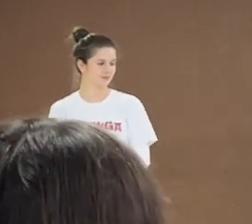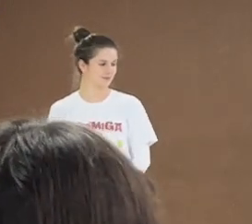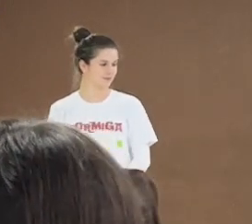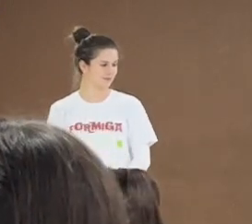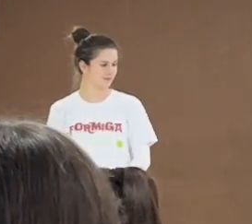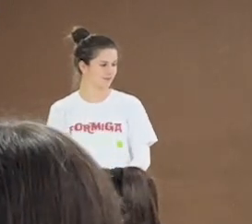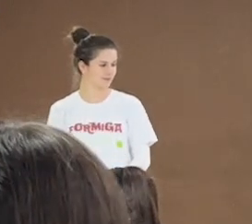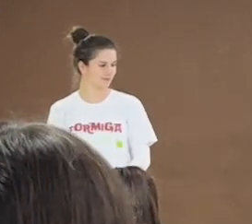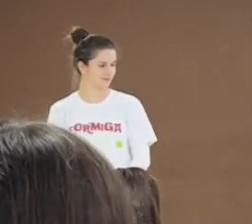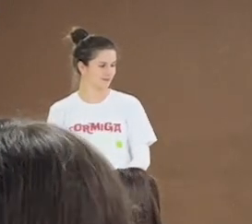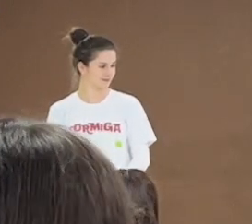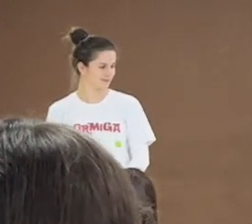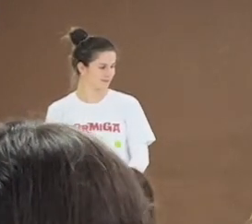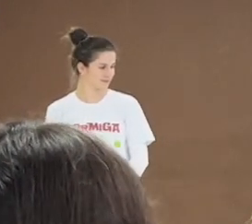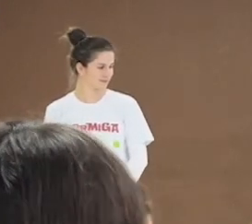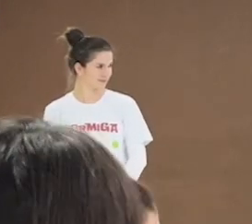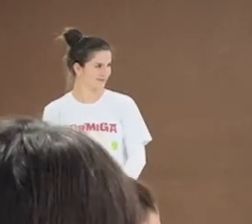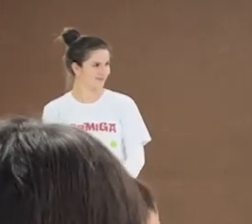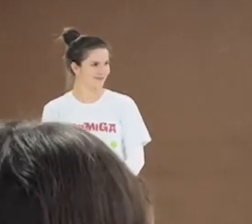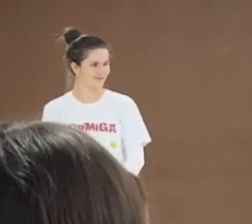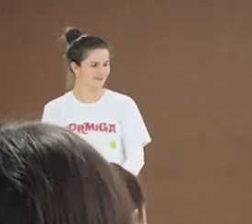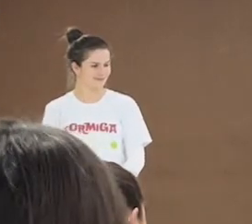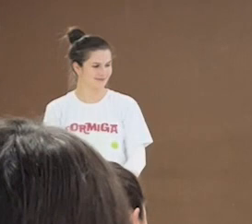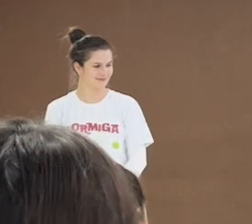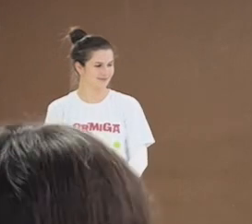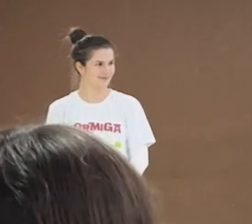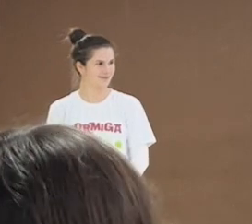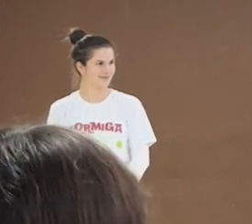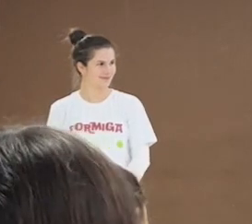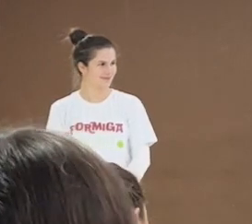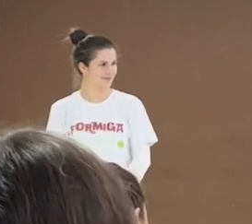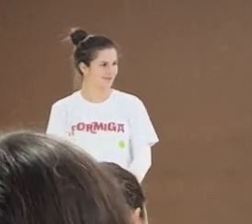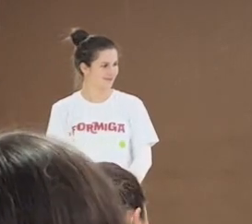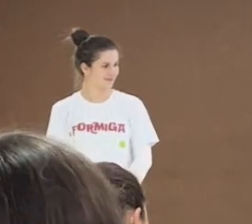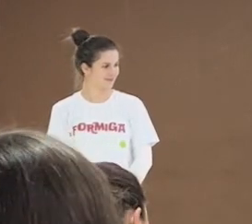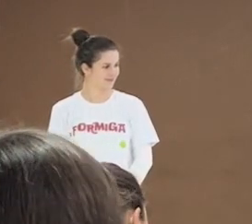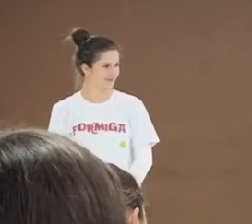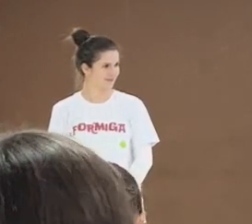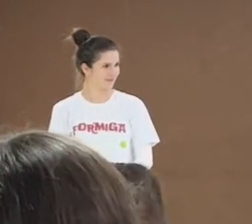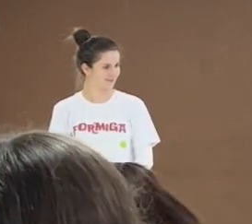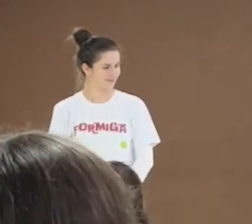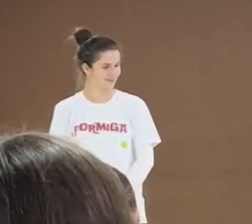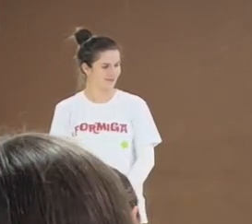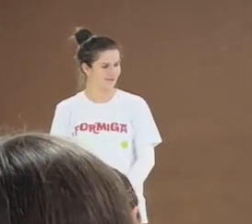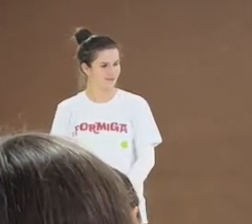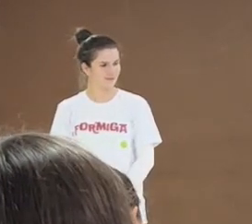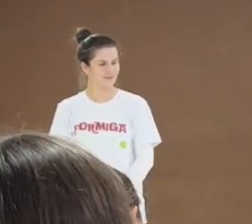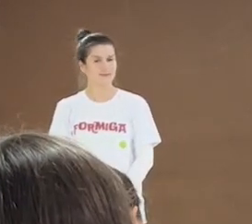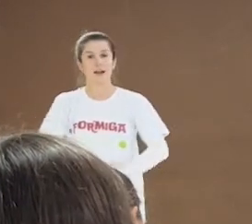lá, lá, lá, lá, lá, lá, lá, lá, lá, lá, lá, lá, lá, lá, lá, lá, lá, lá, lá,